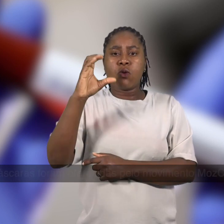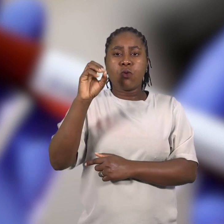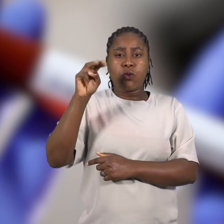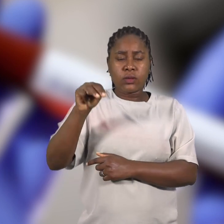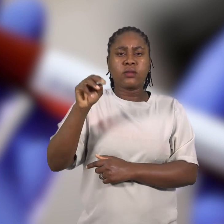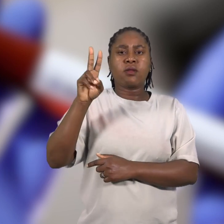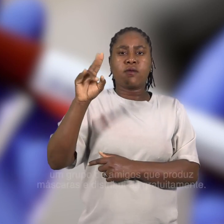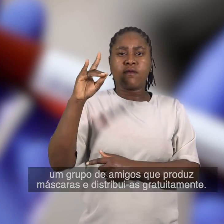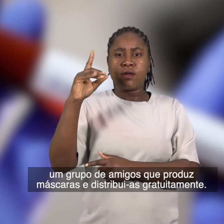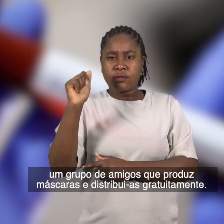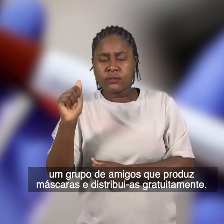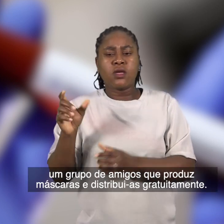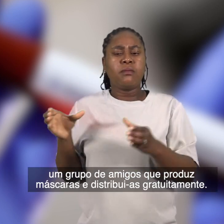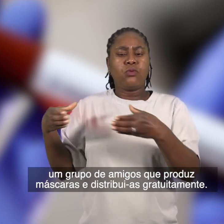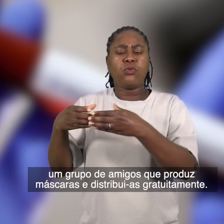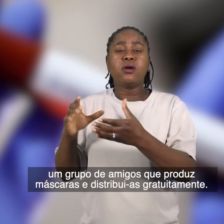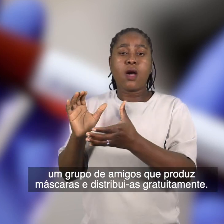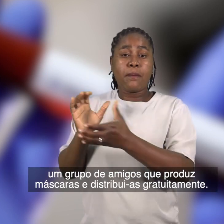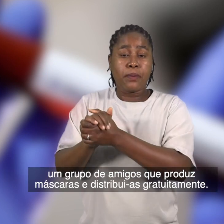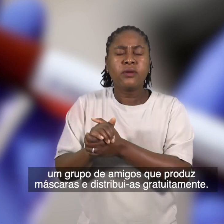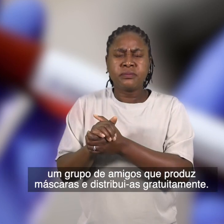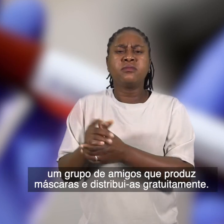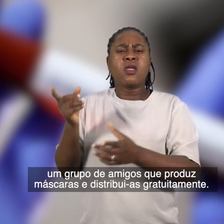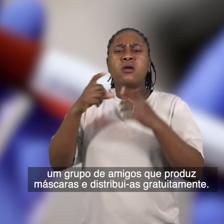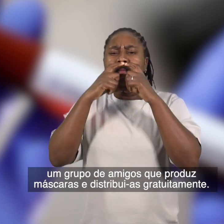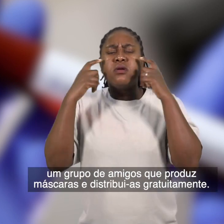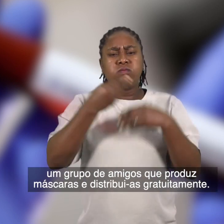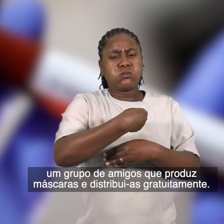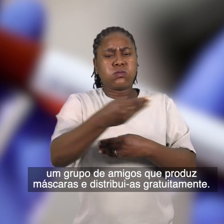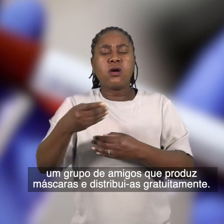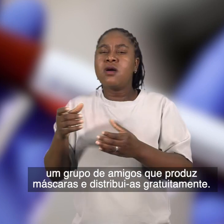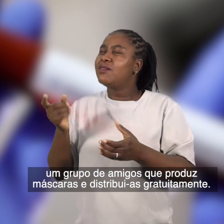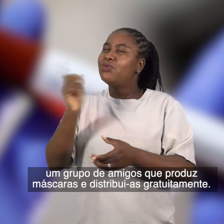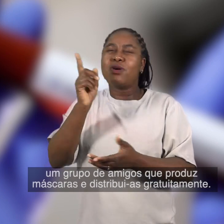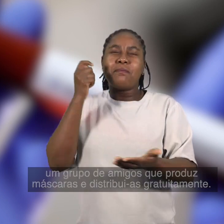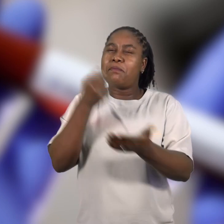um grupo de amigos que produz máscaras e distribui-as gratuitamente.